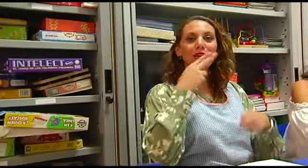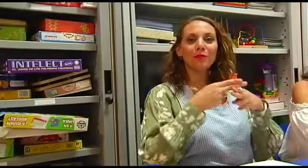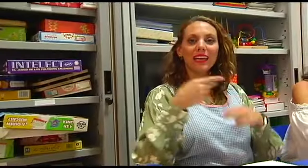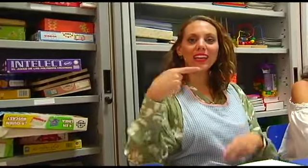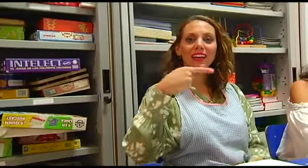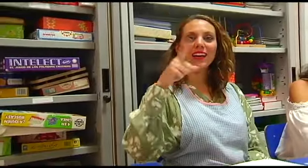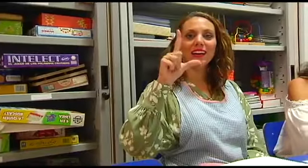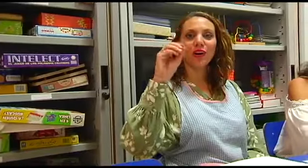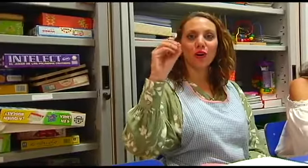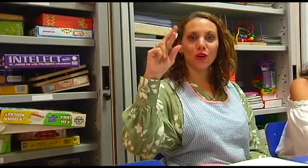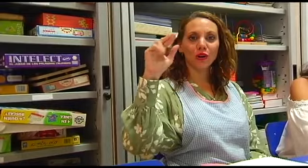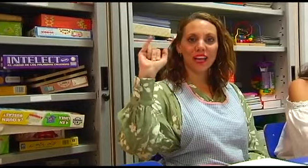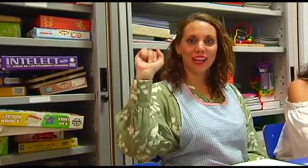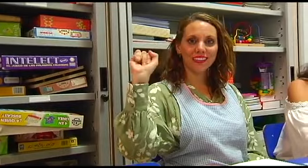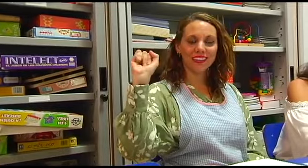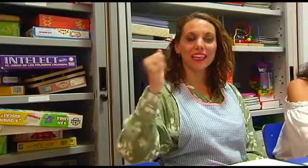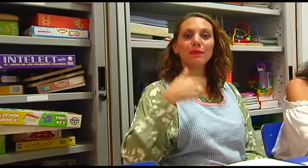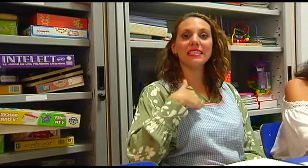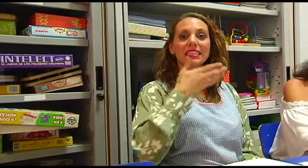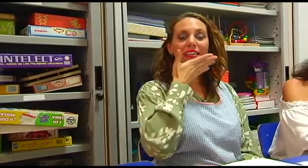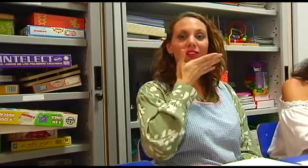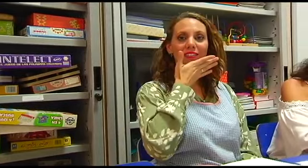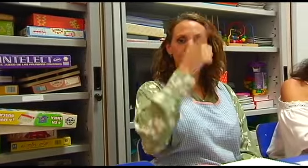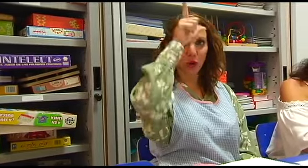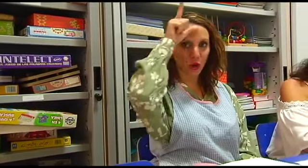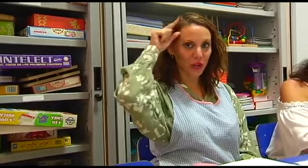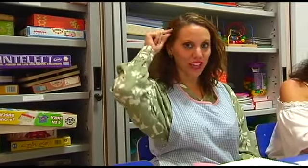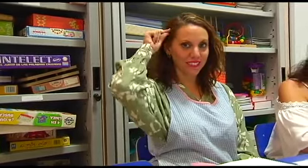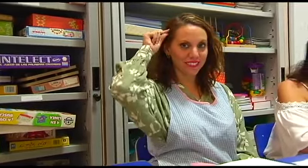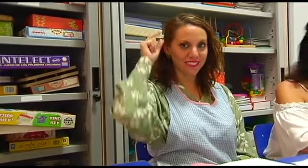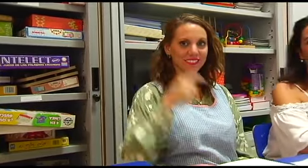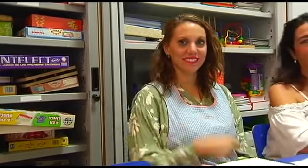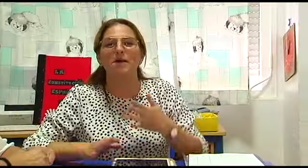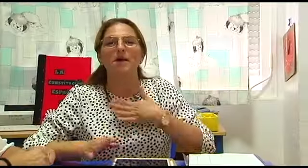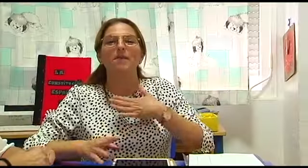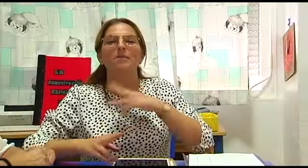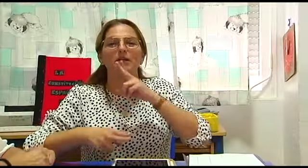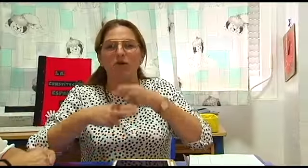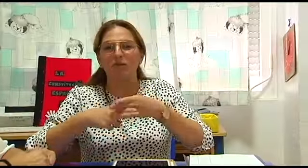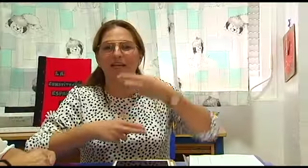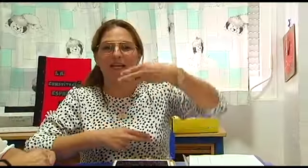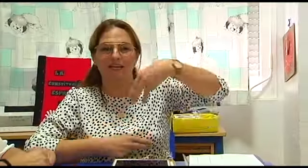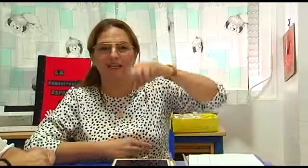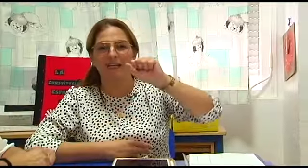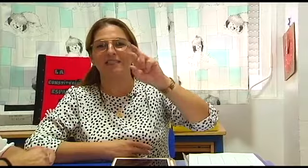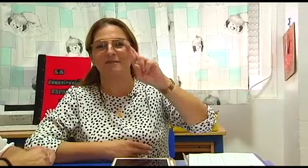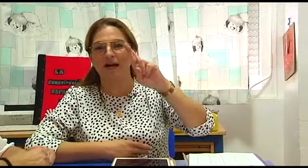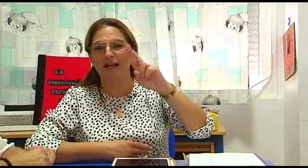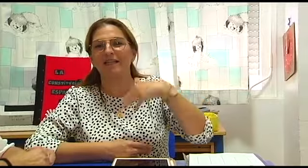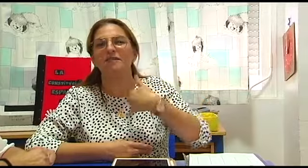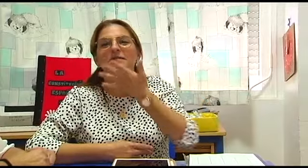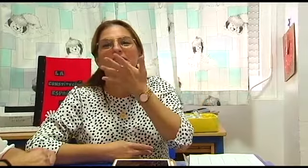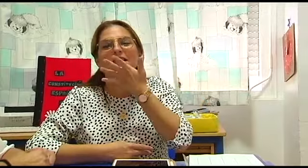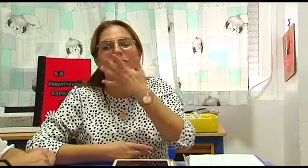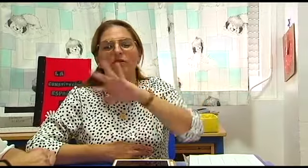nombre es Gloria, y mi signo, Gloria. Mi nombre es Mar, y mi signo,